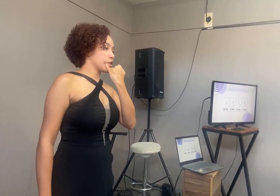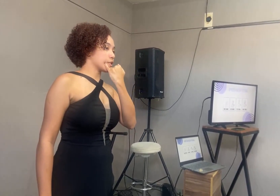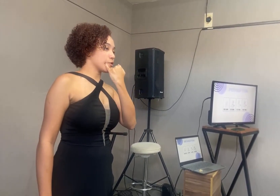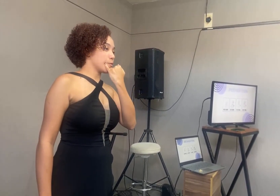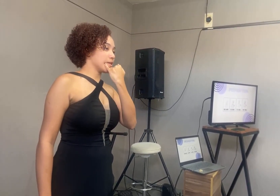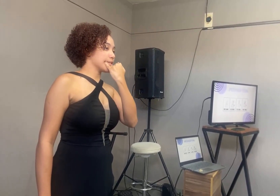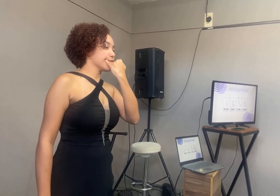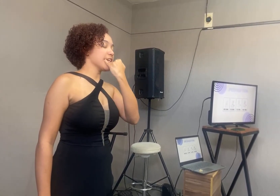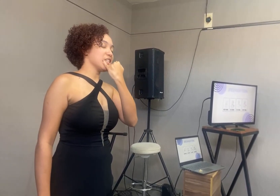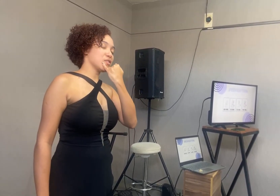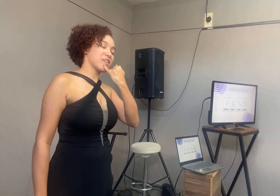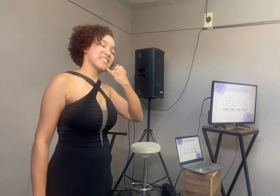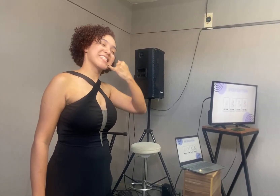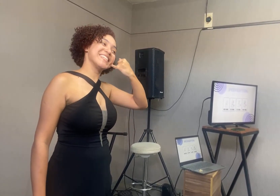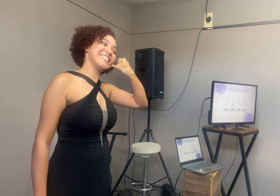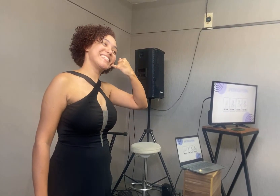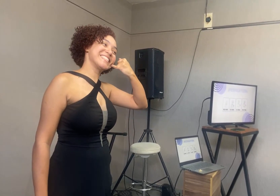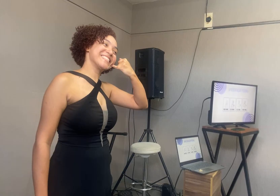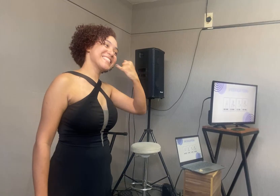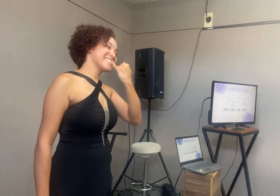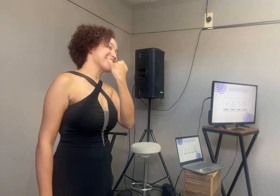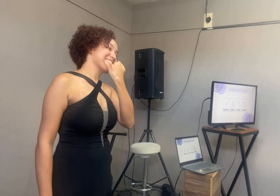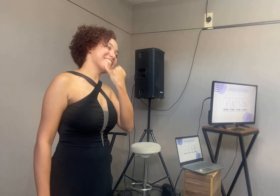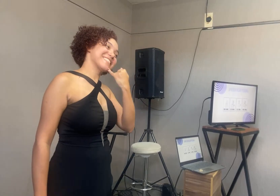articulação começam no queixo, faça só isso.